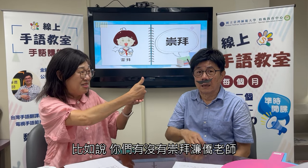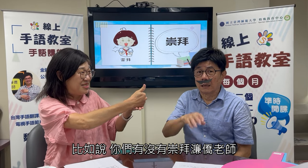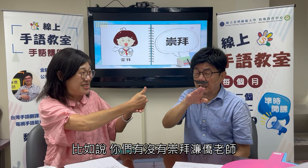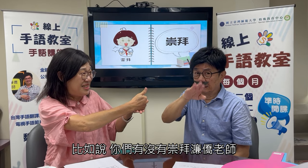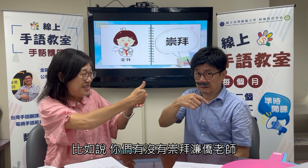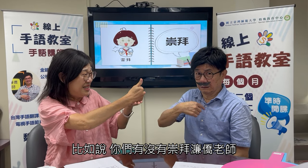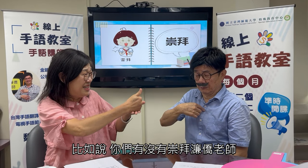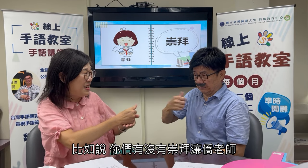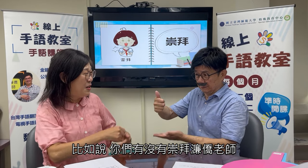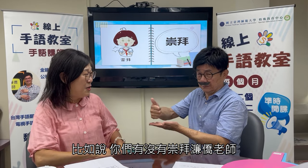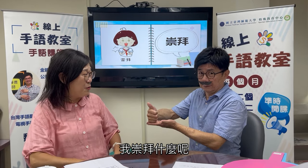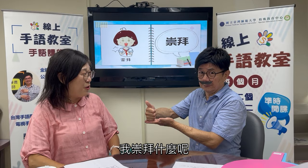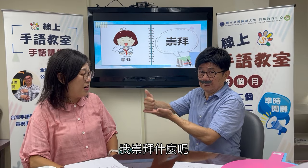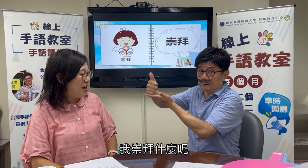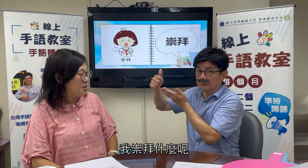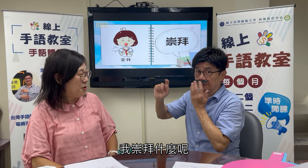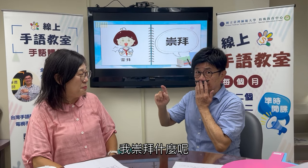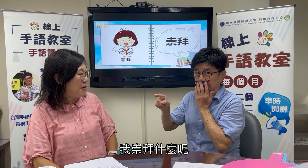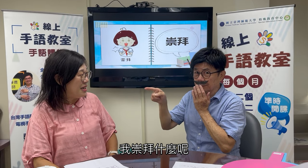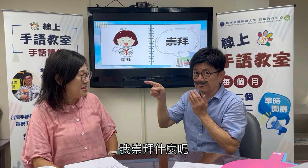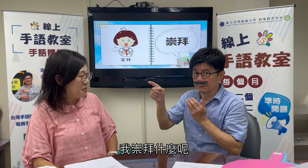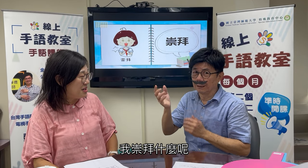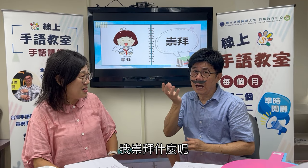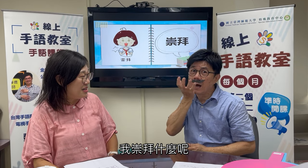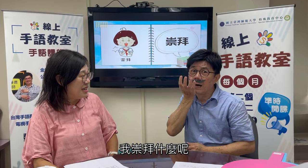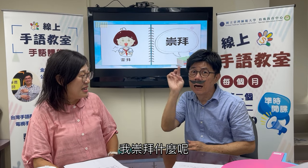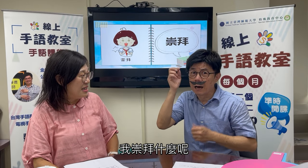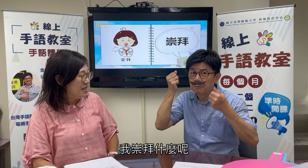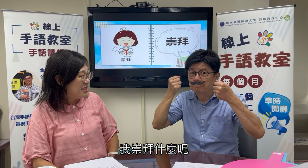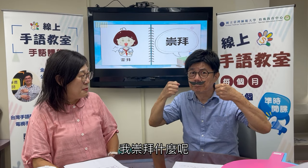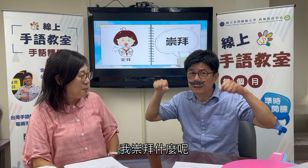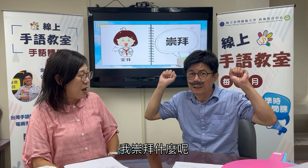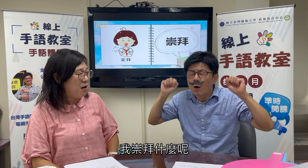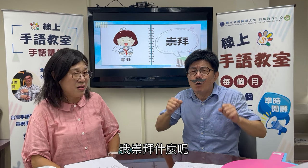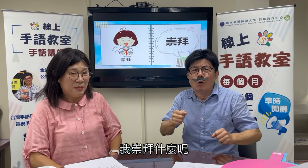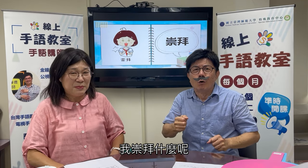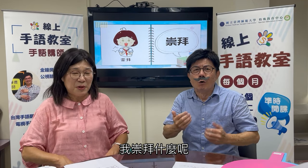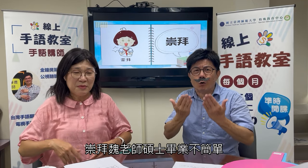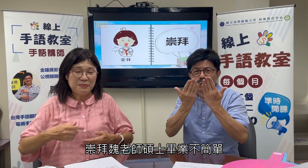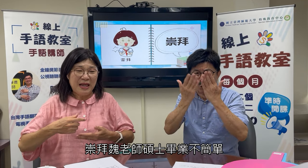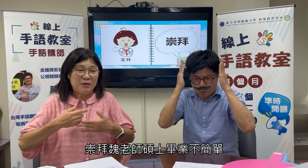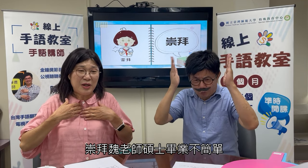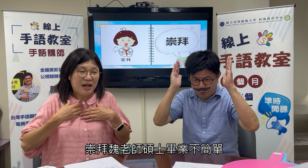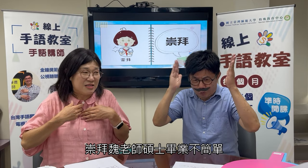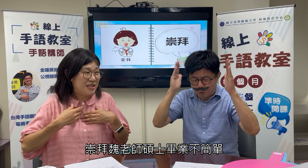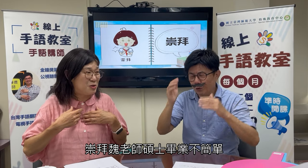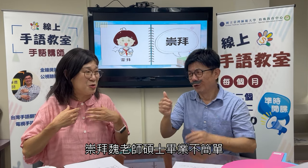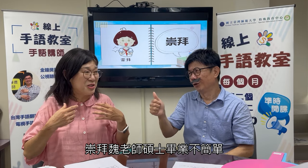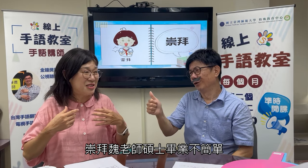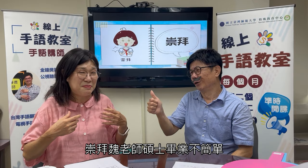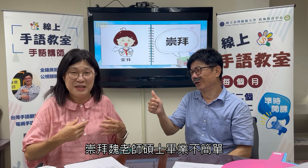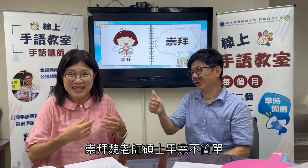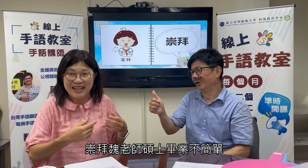师？哇，崇拜什么呢？崇拜魏老师硕士毕业啊，